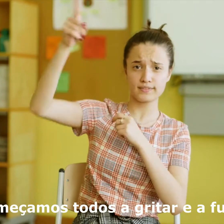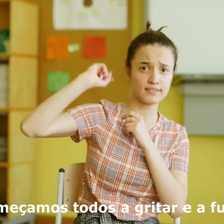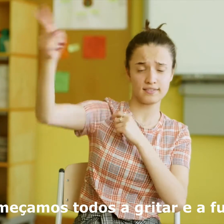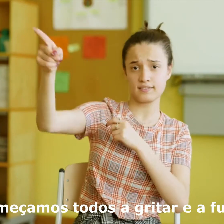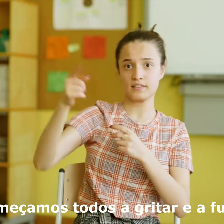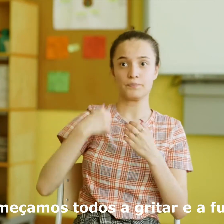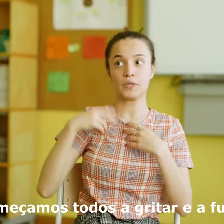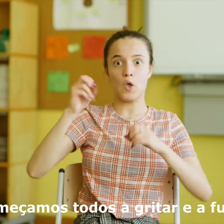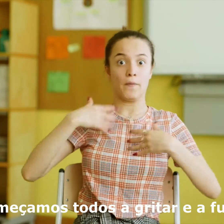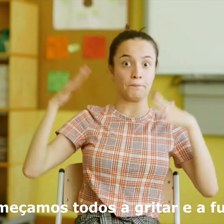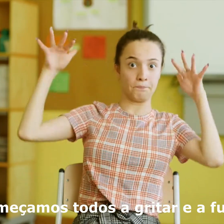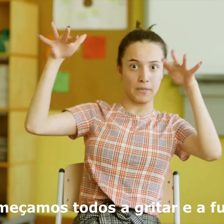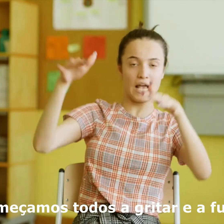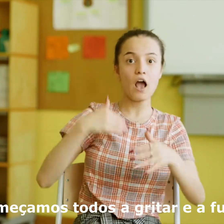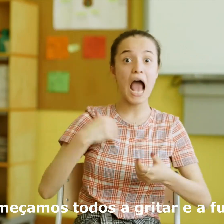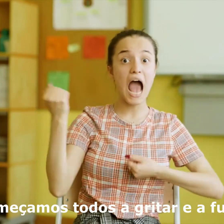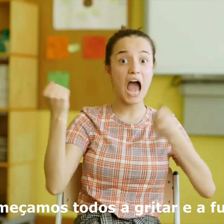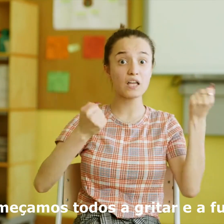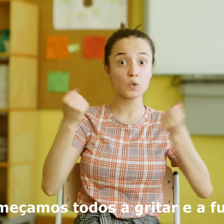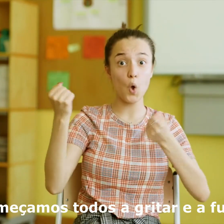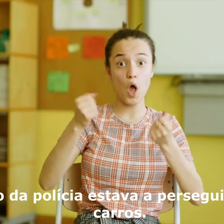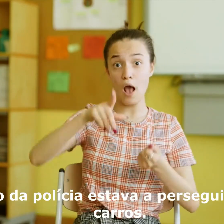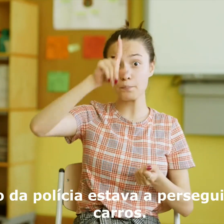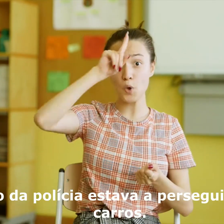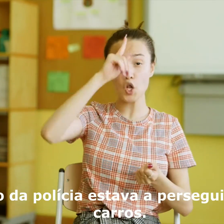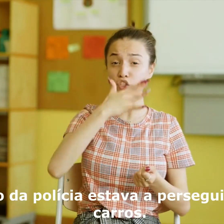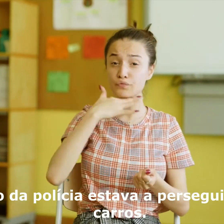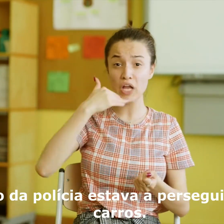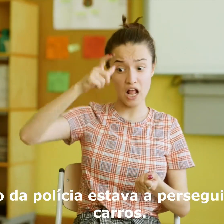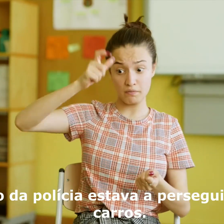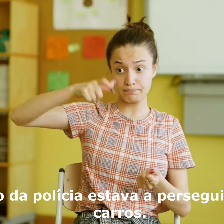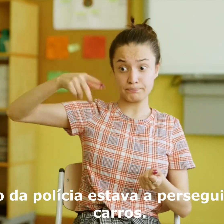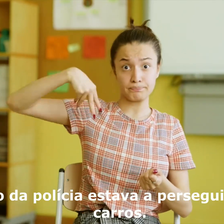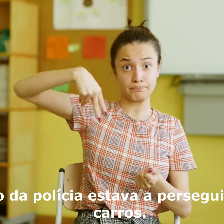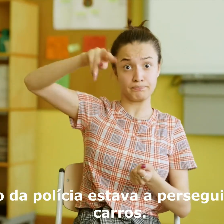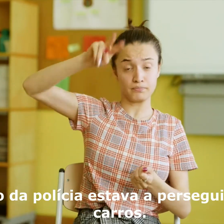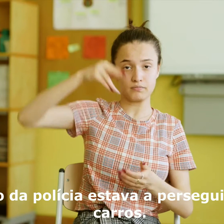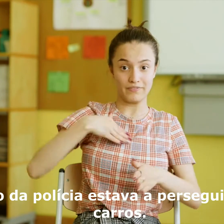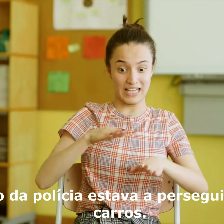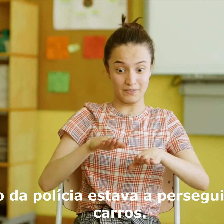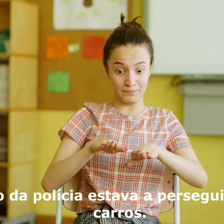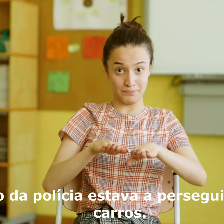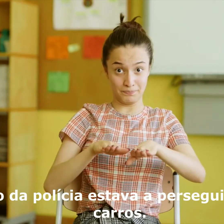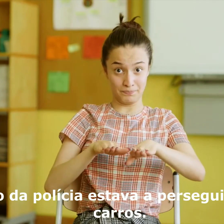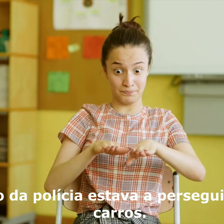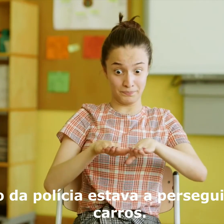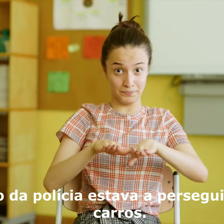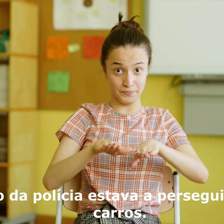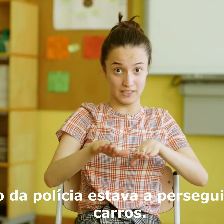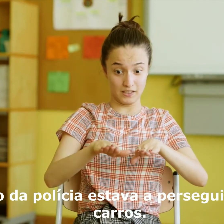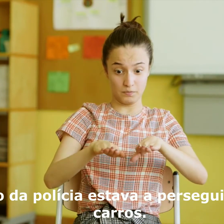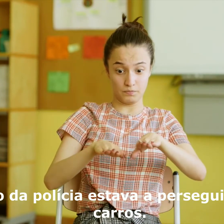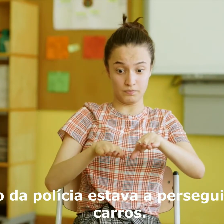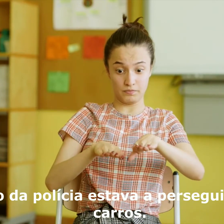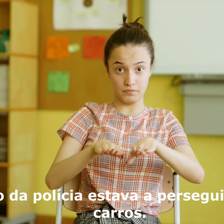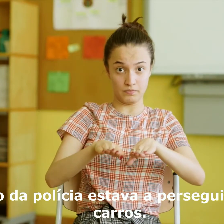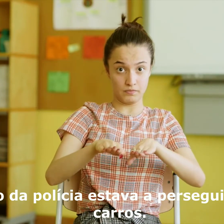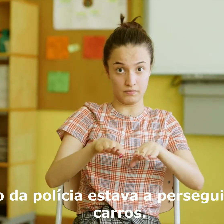perseguição. O carro da polícia começou a perseguir-nos e eu vi